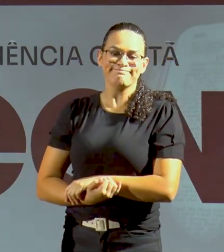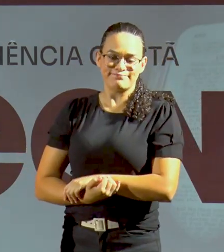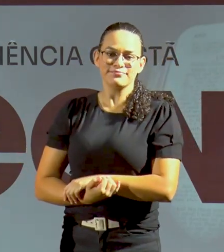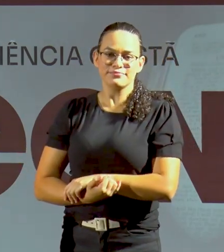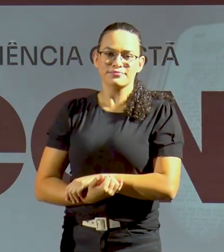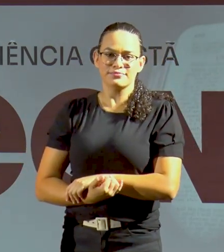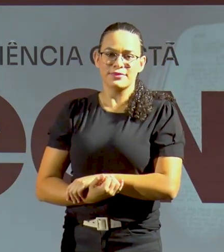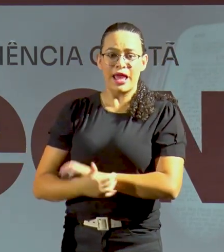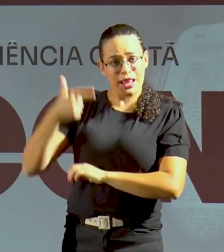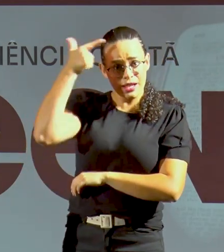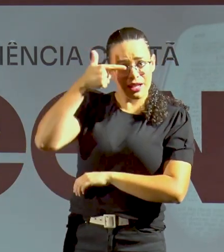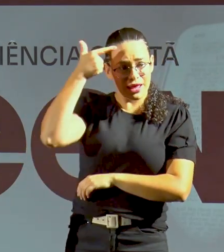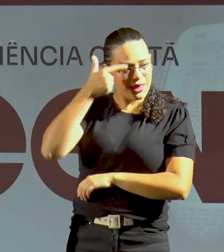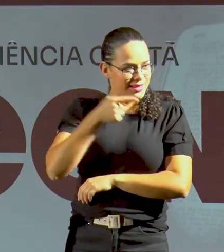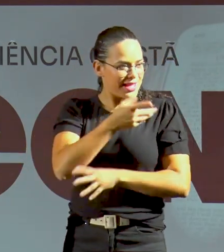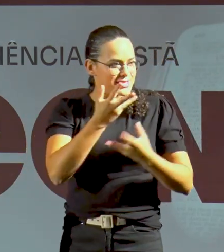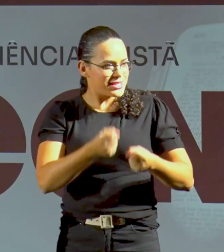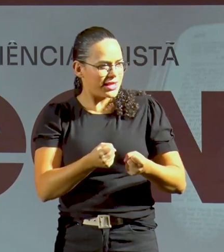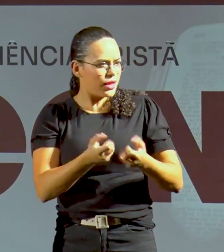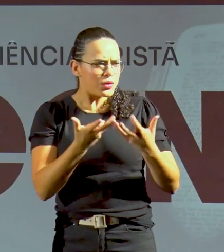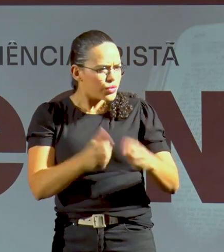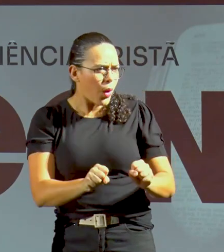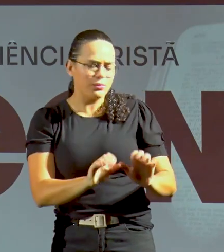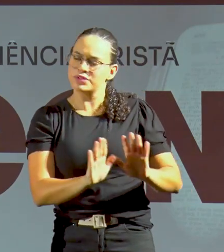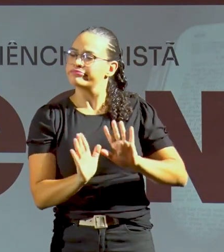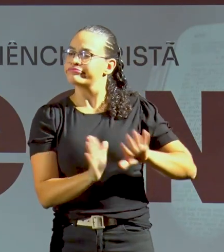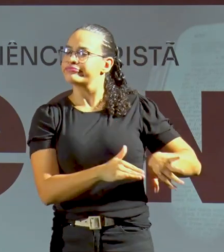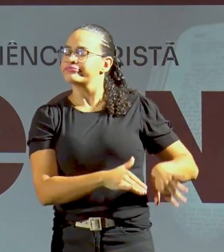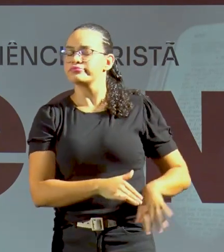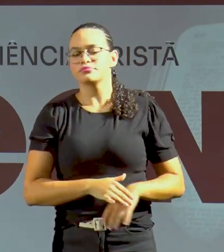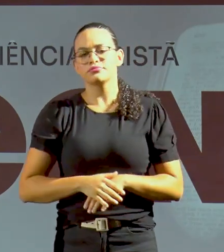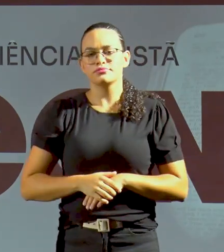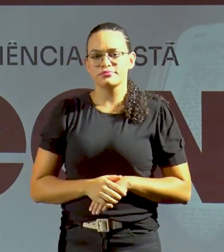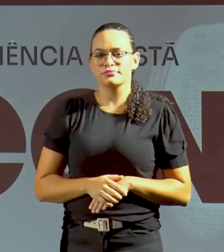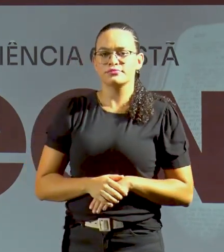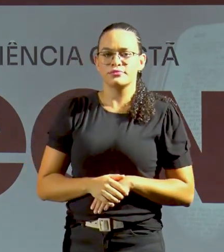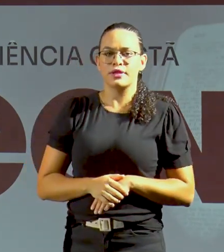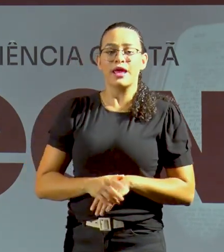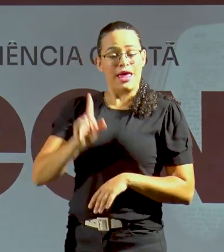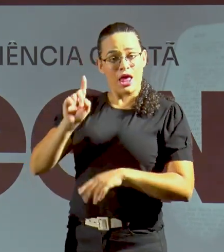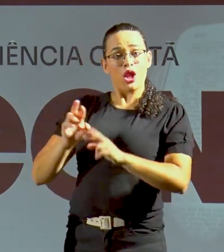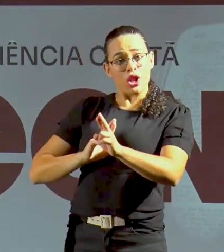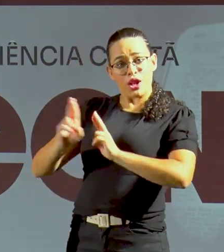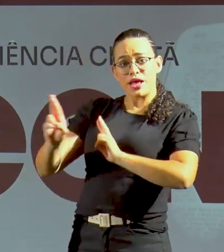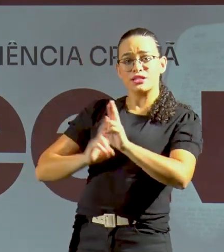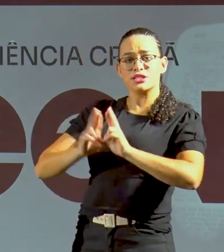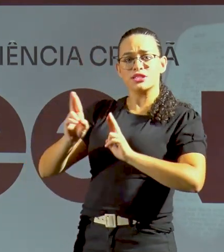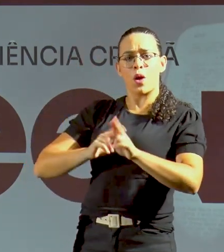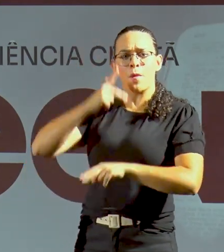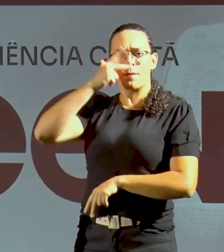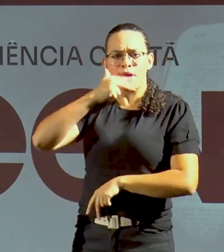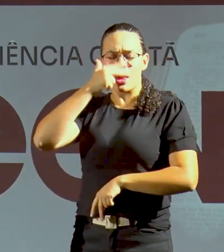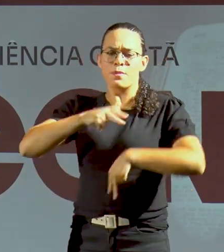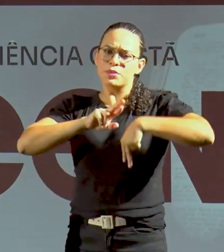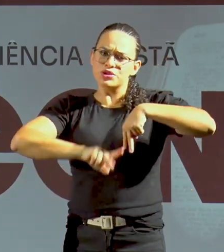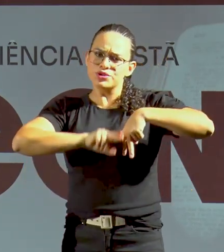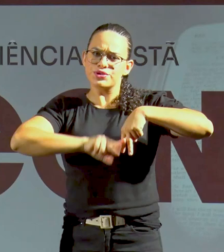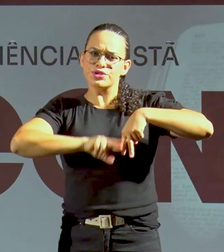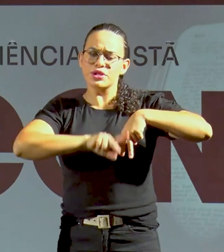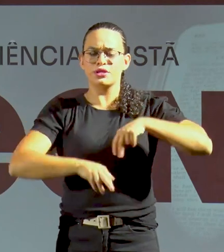dos meus líderes é em Moabe que eu entro em um relacionamento com alguém do mesmo sexo